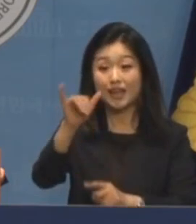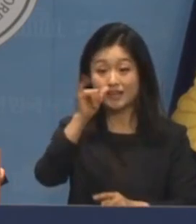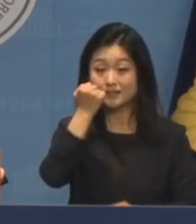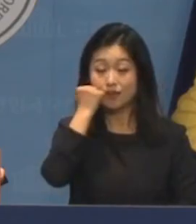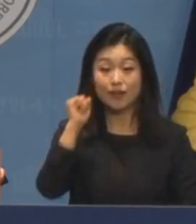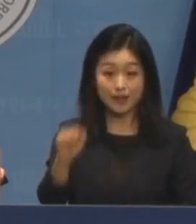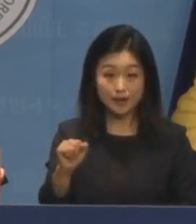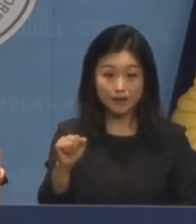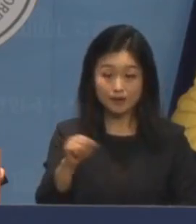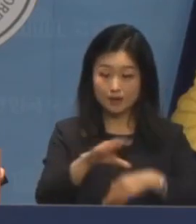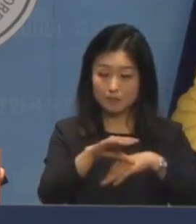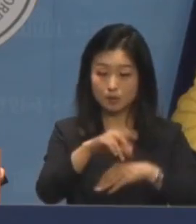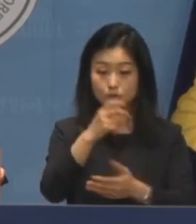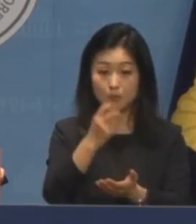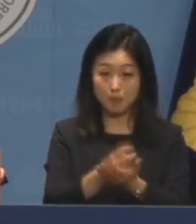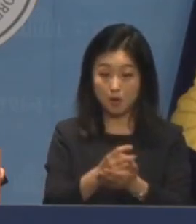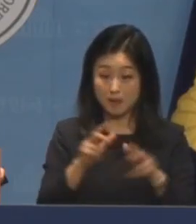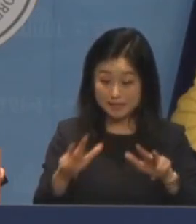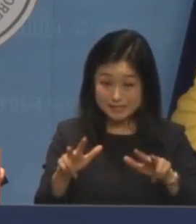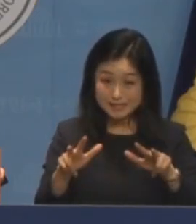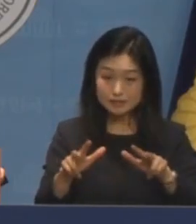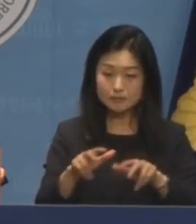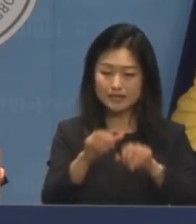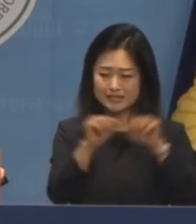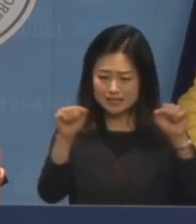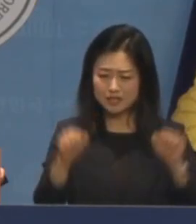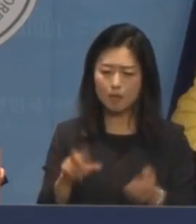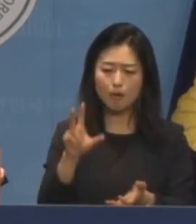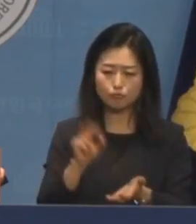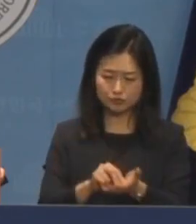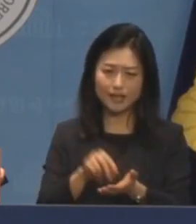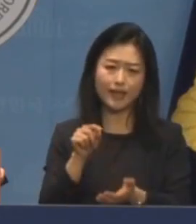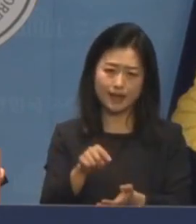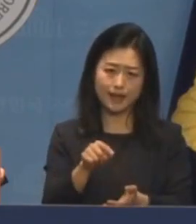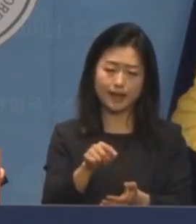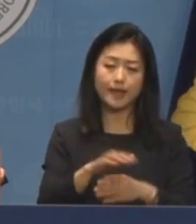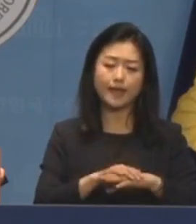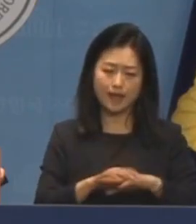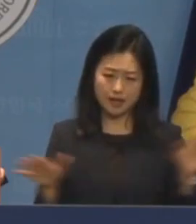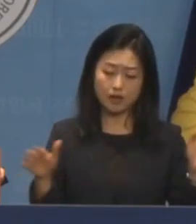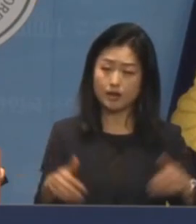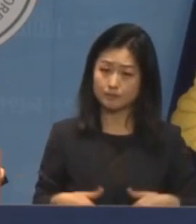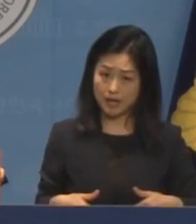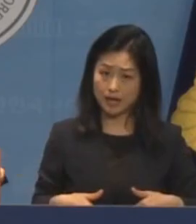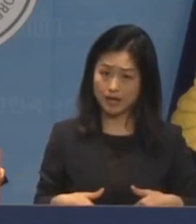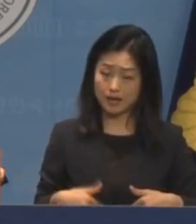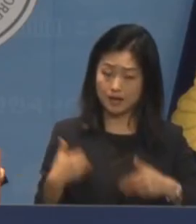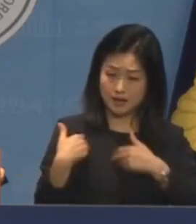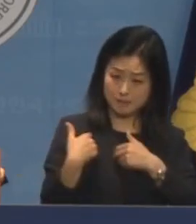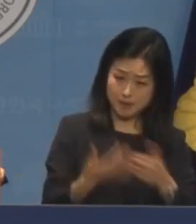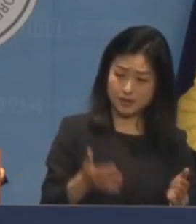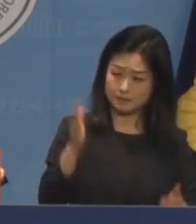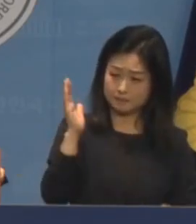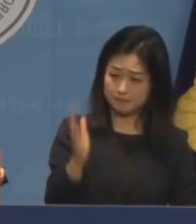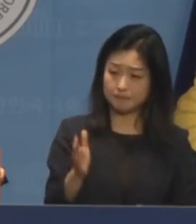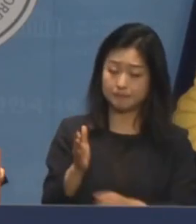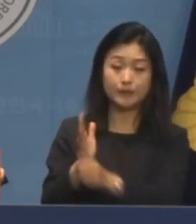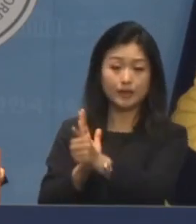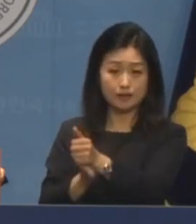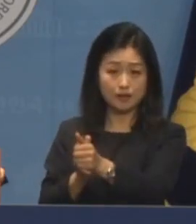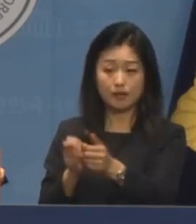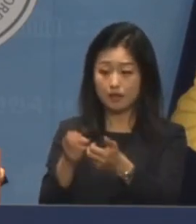현재 방송법이 지닌 구조적인 문제입니다. 이 구조적 문제를 방치하지 않는 것이